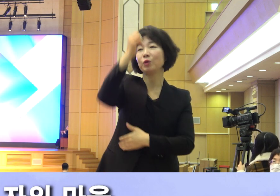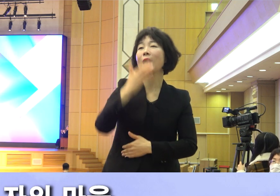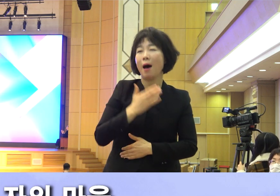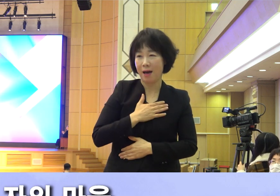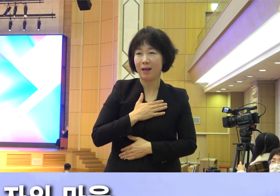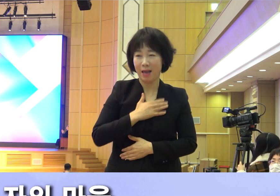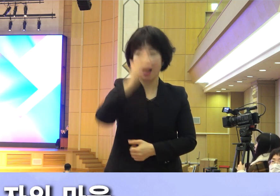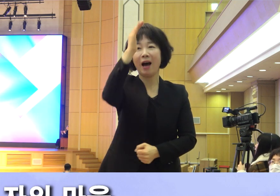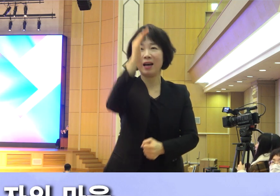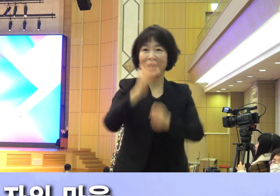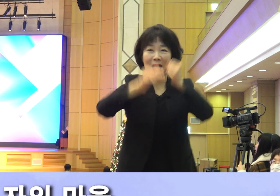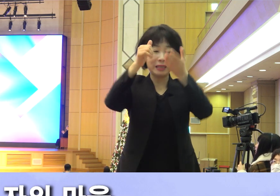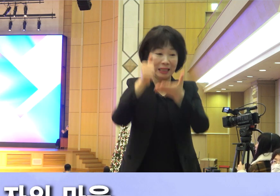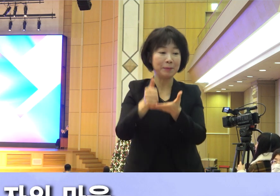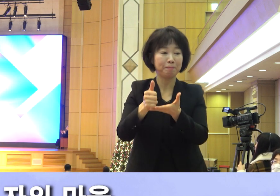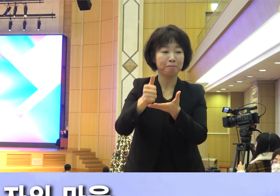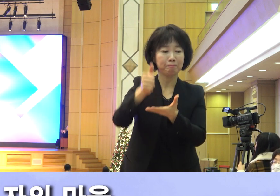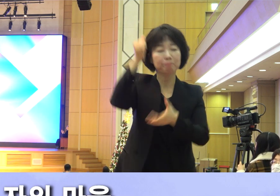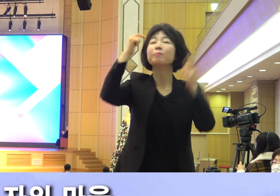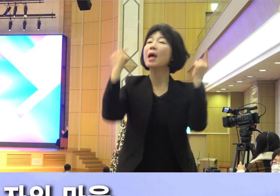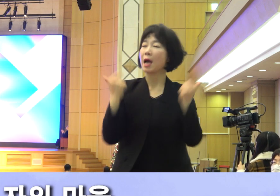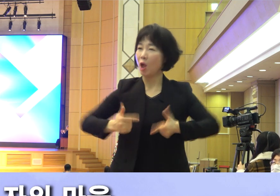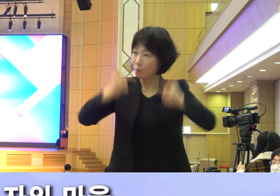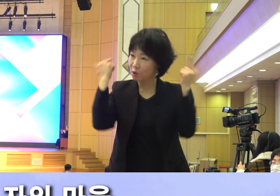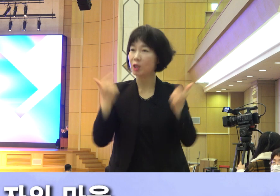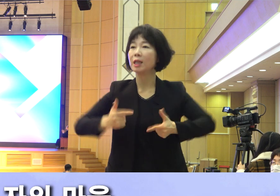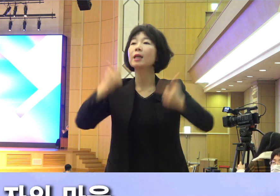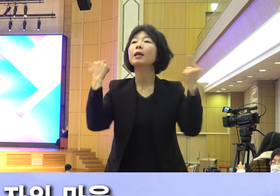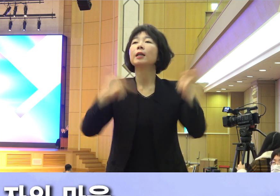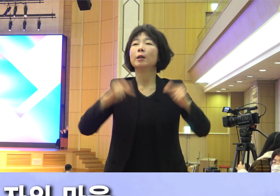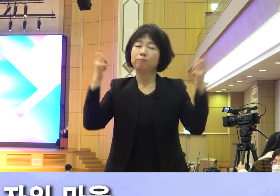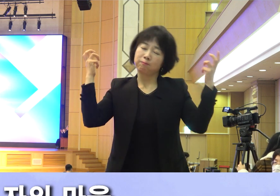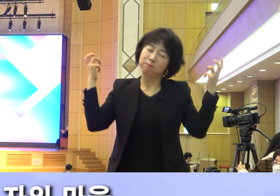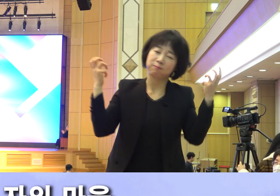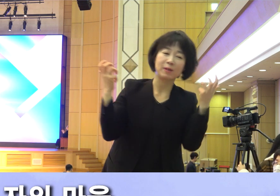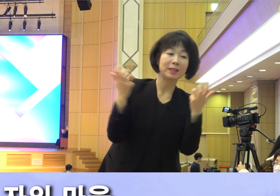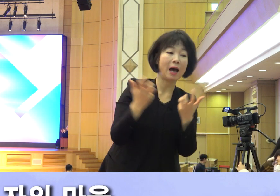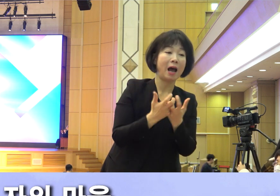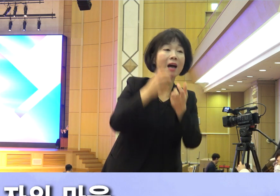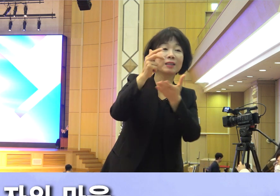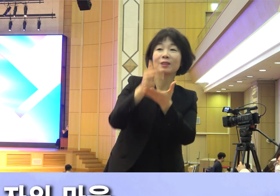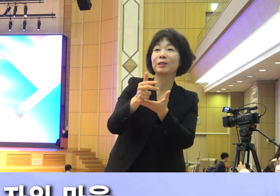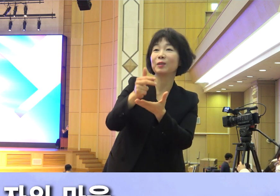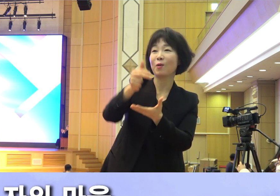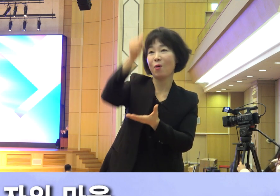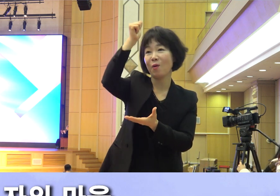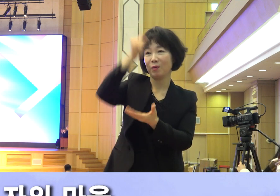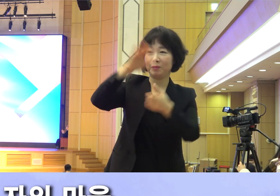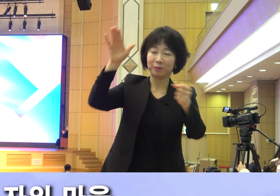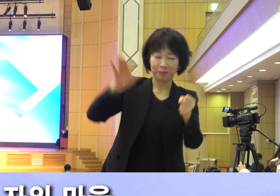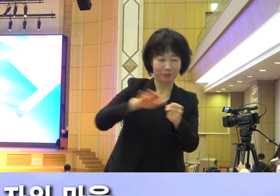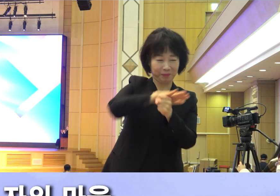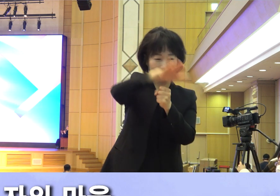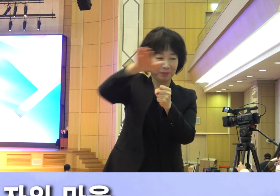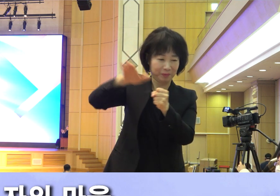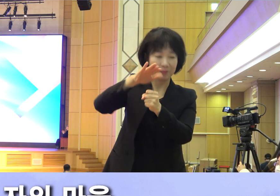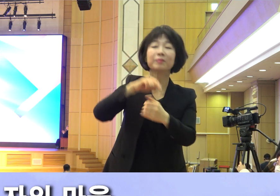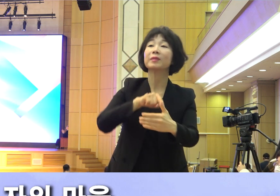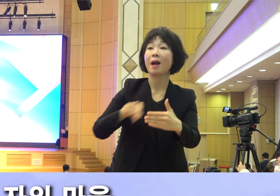주 나의 하나님 언제나 넘치는 주의 사랑으로 내